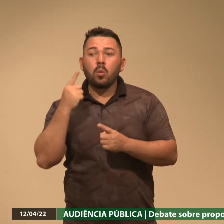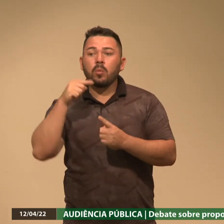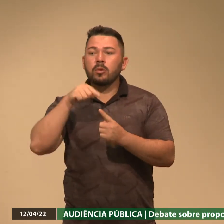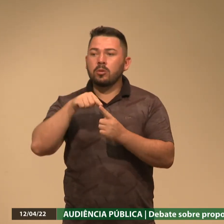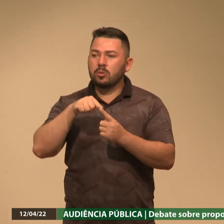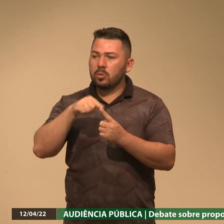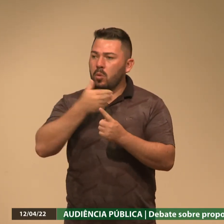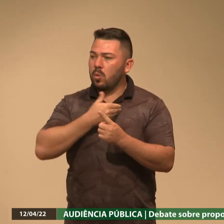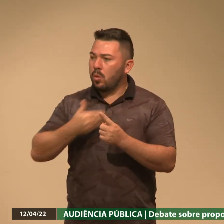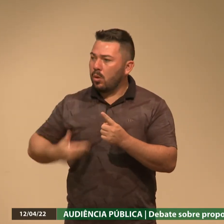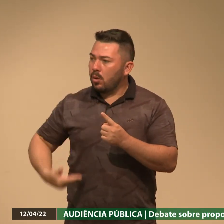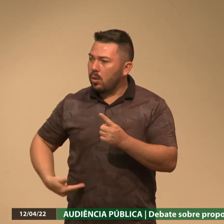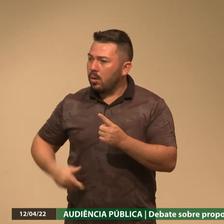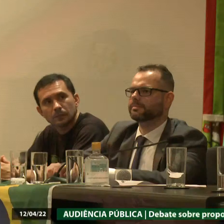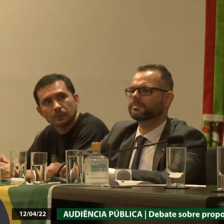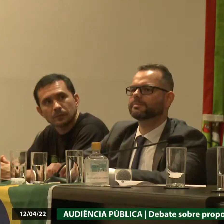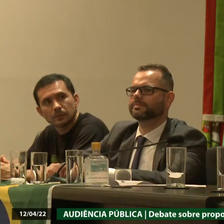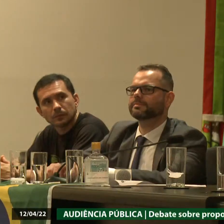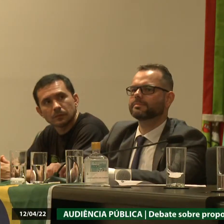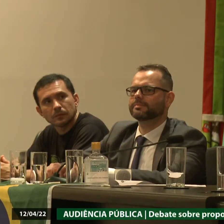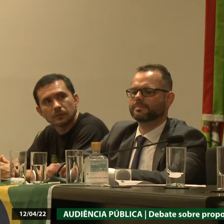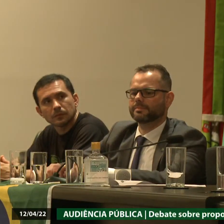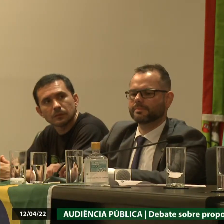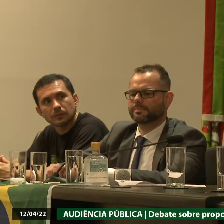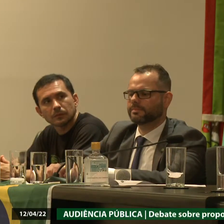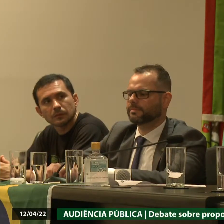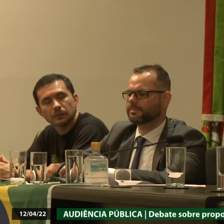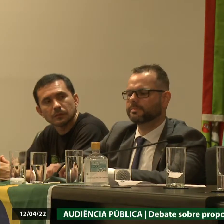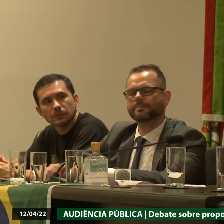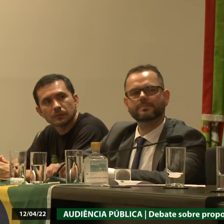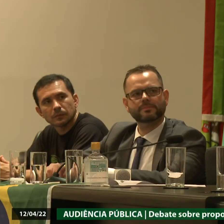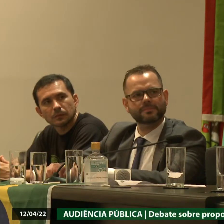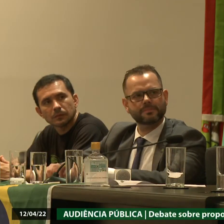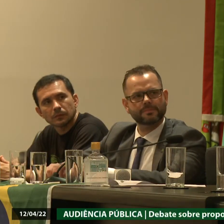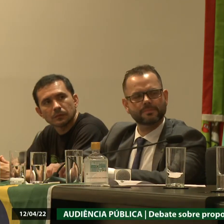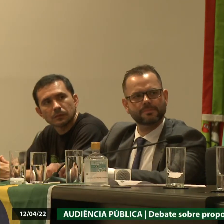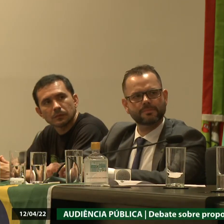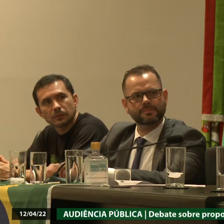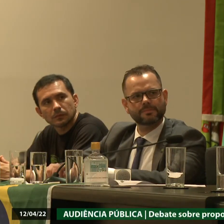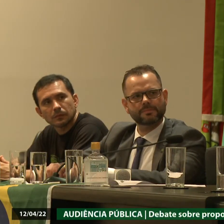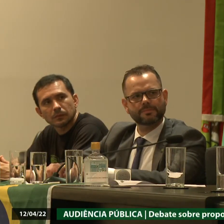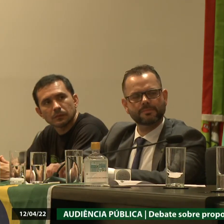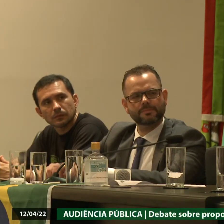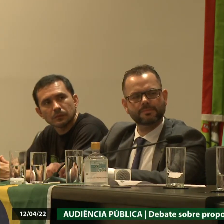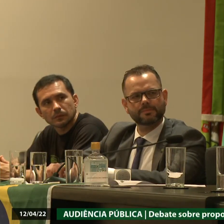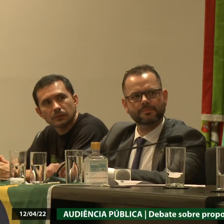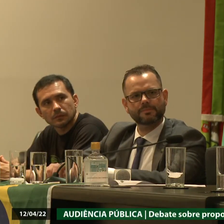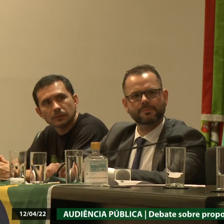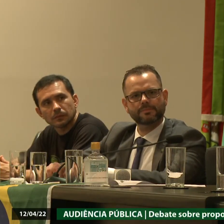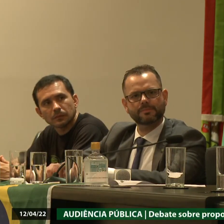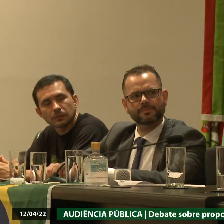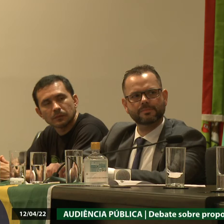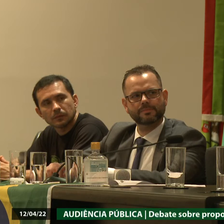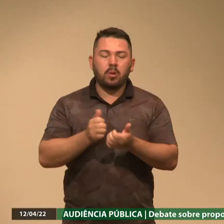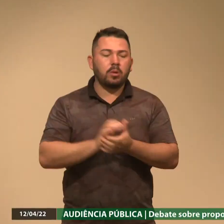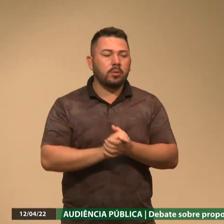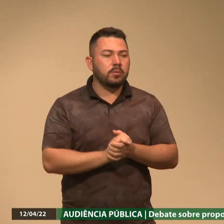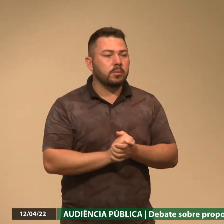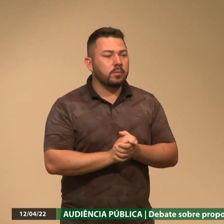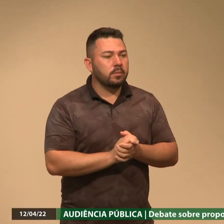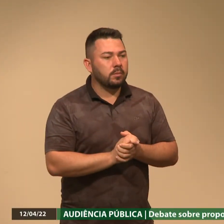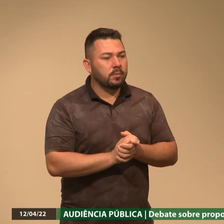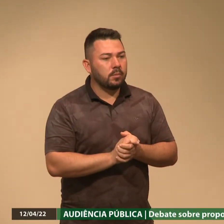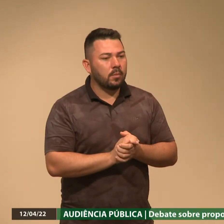do governo era o bolsa atleta para fomentar o esporte de base e também de alto rendimento em Santa